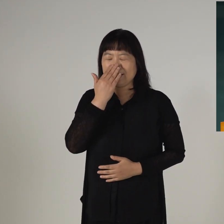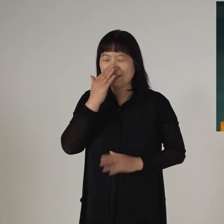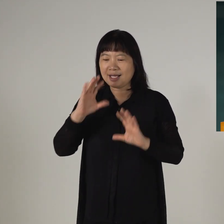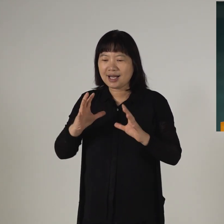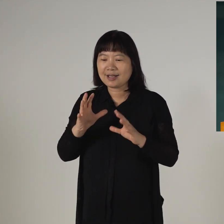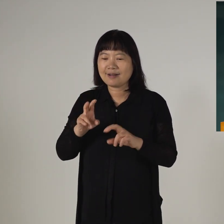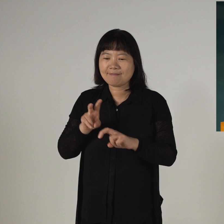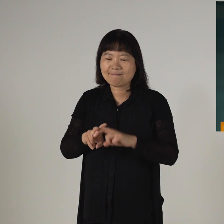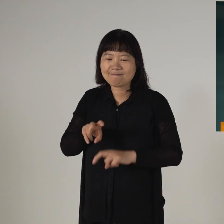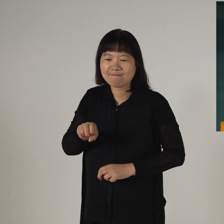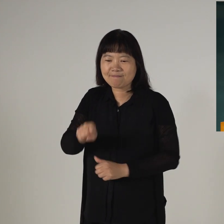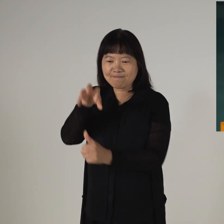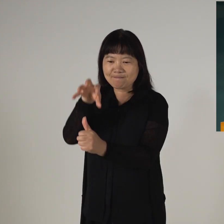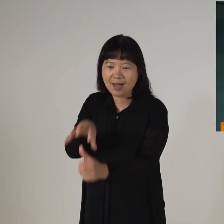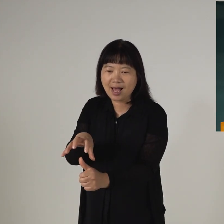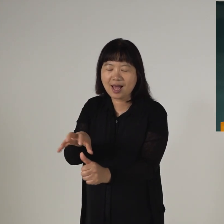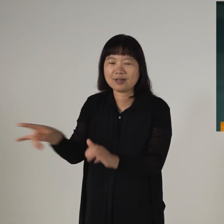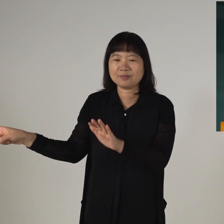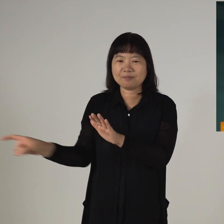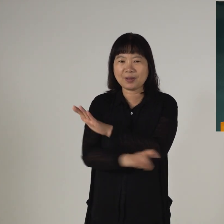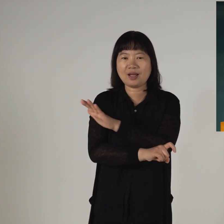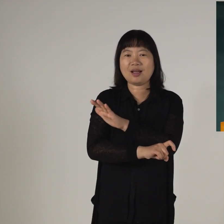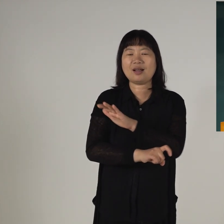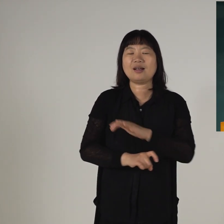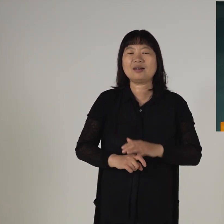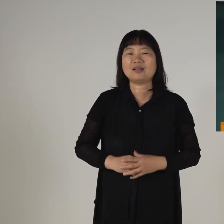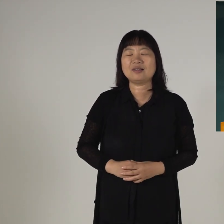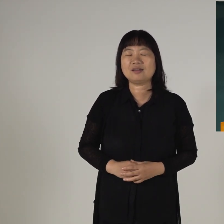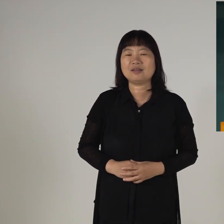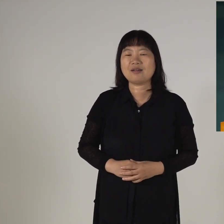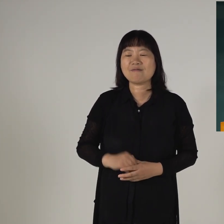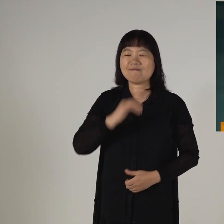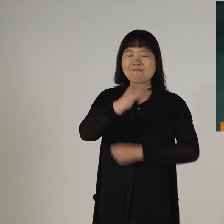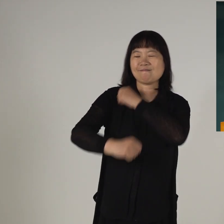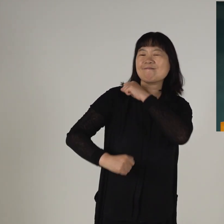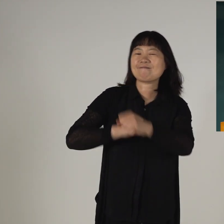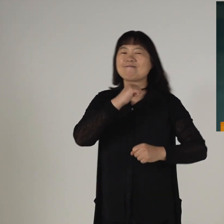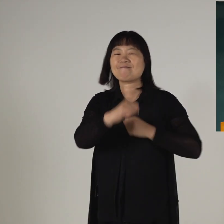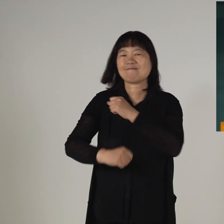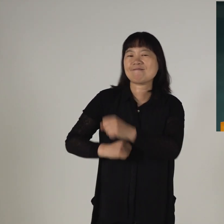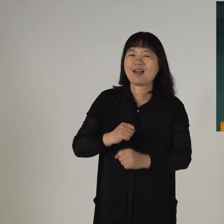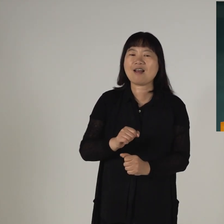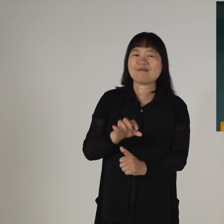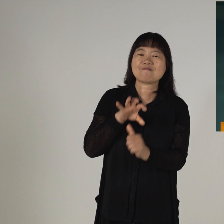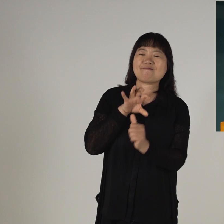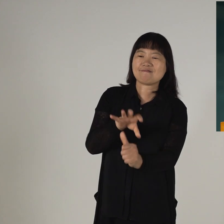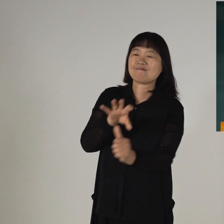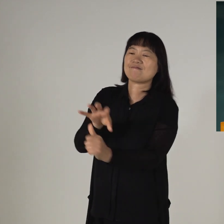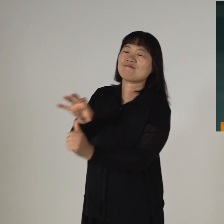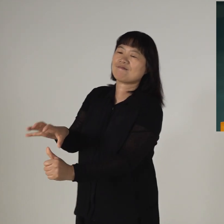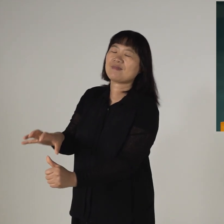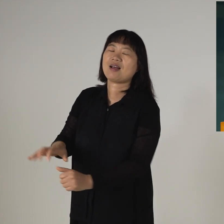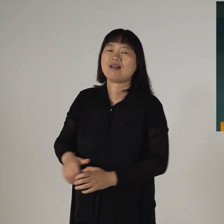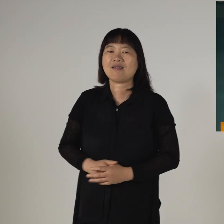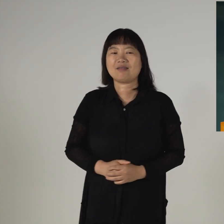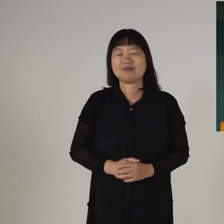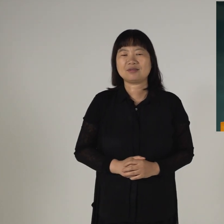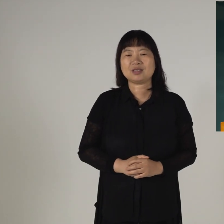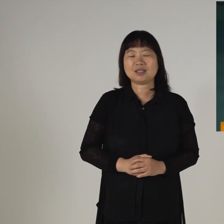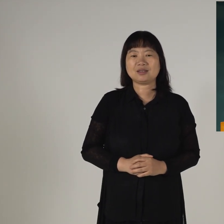해서 모든 걸 수탈해가고 모든 걸 마음대로 노동에 징집을